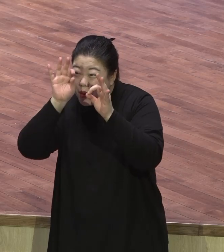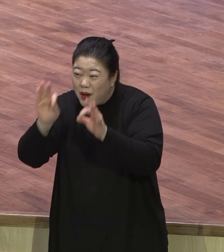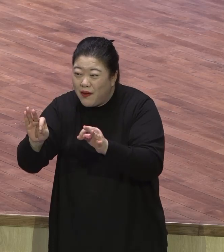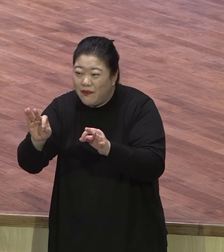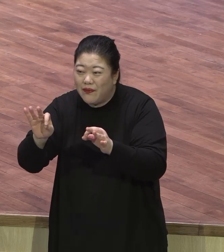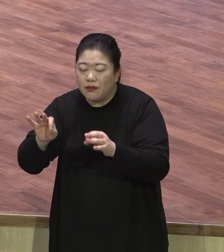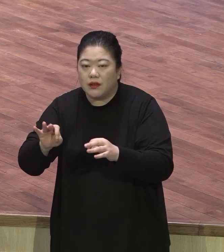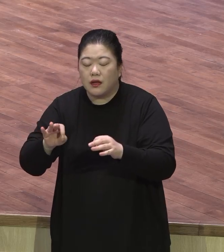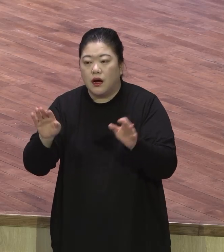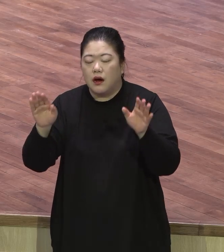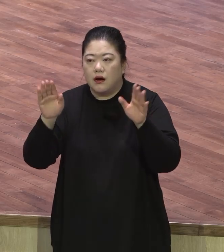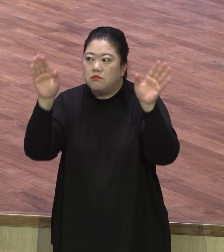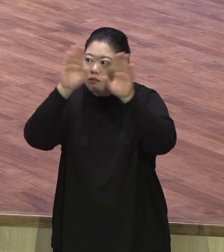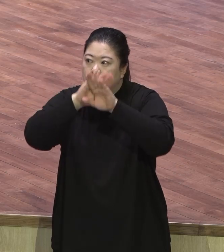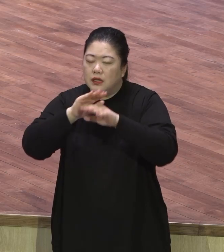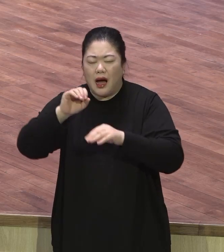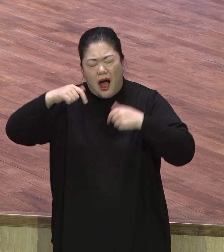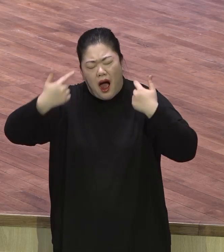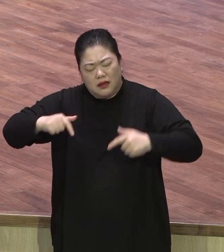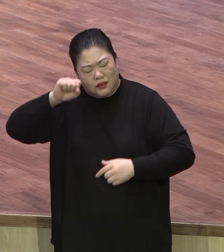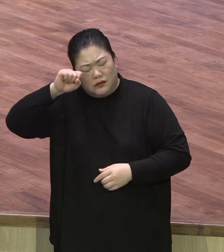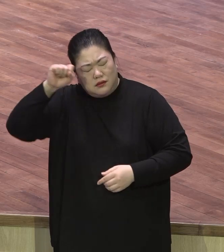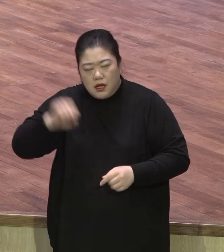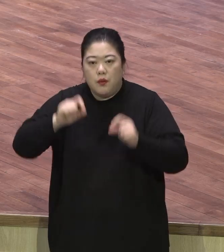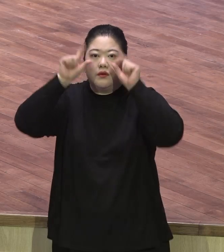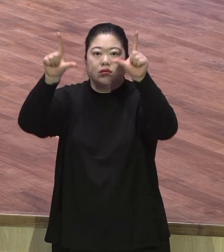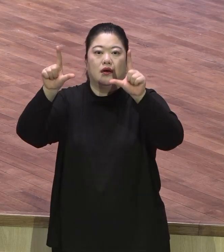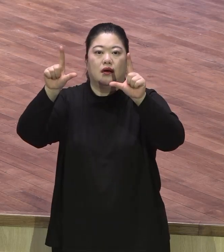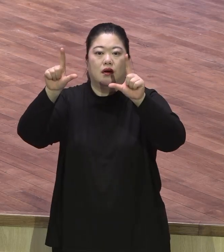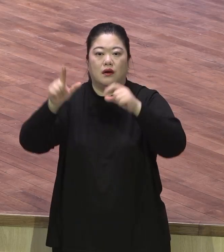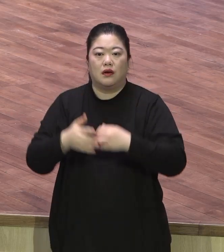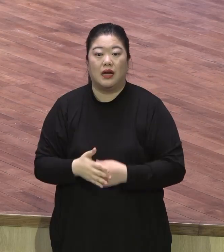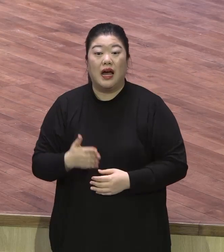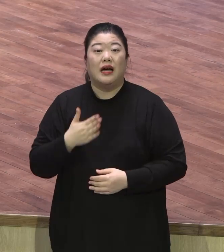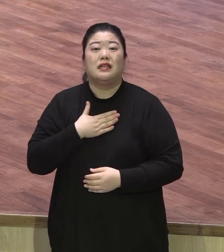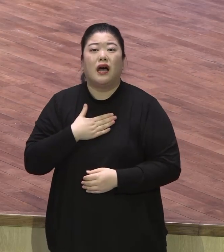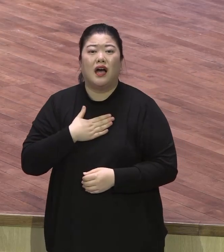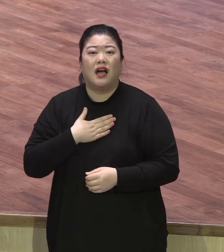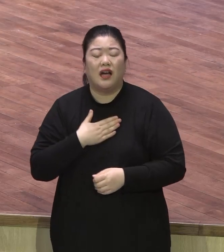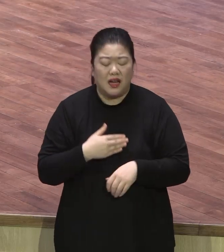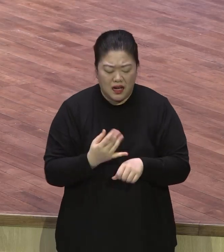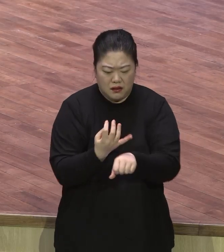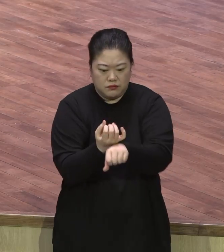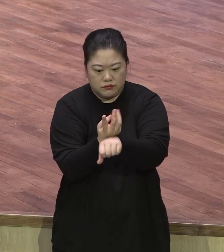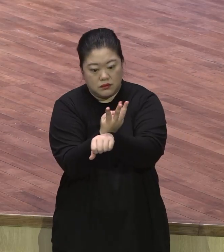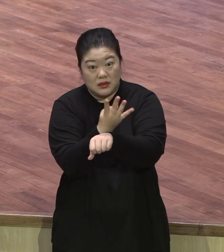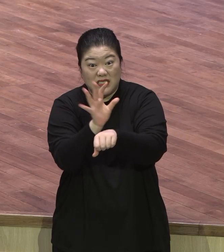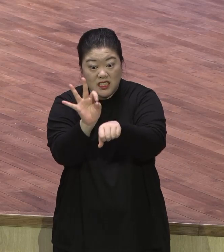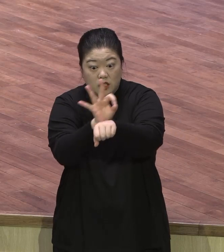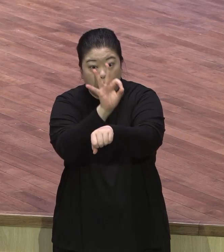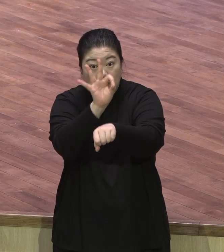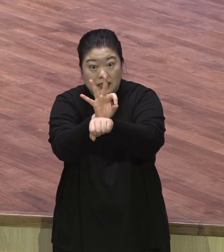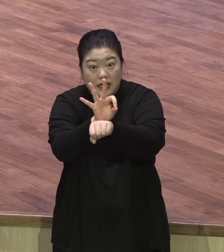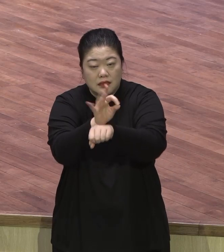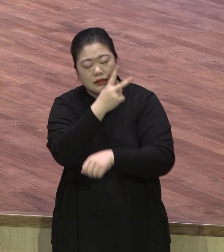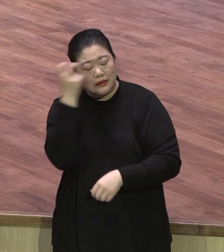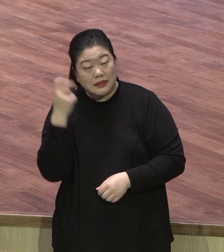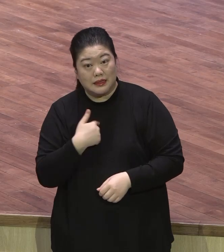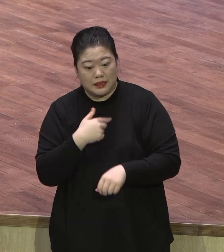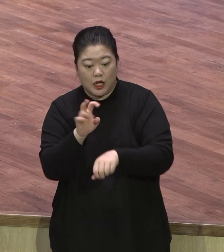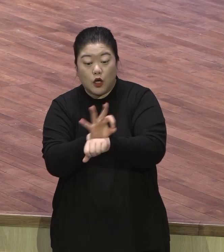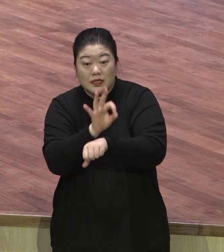잠은요 솔직히 자고 싶은 만큼 잘 수 있어요 저는 시간 없어서 못 자지 10시간이고 12시간 잘 수